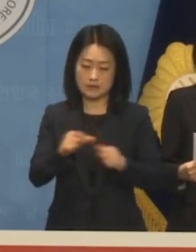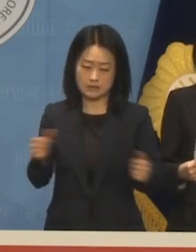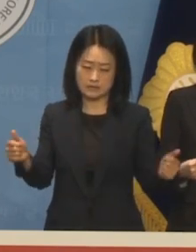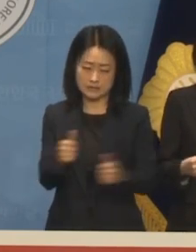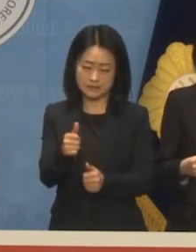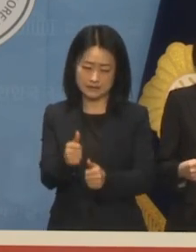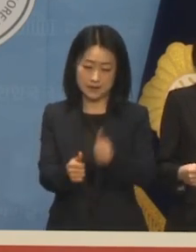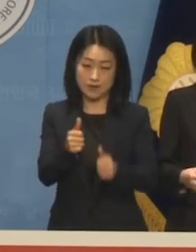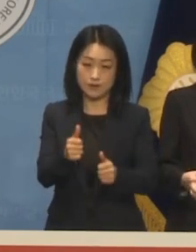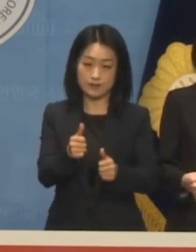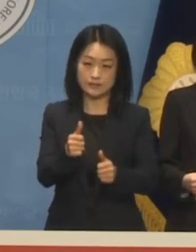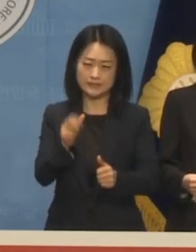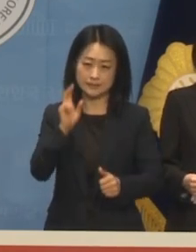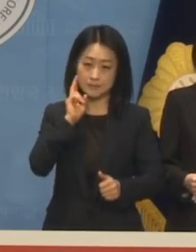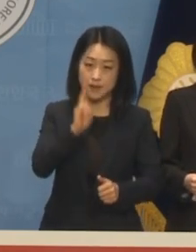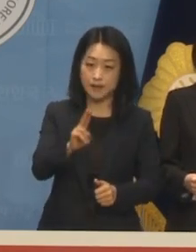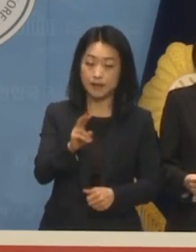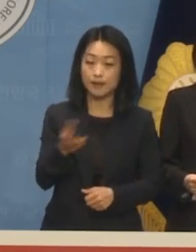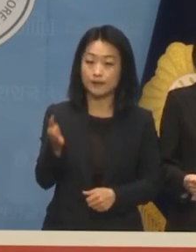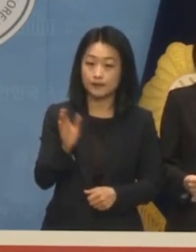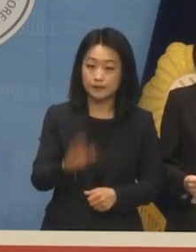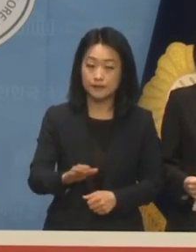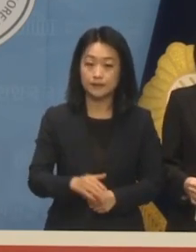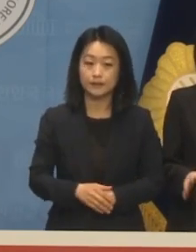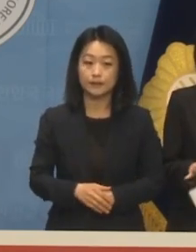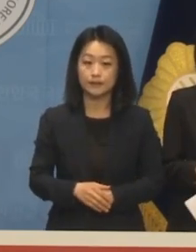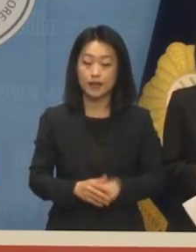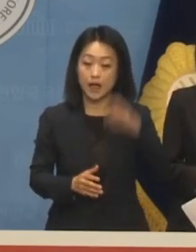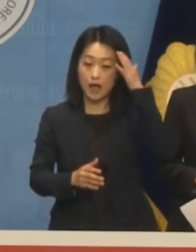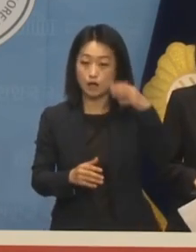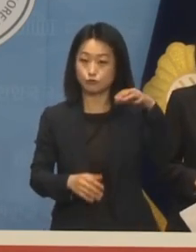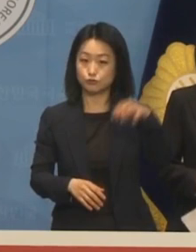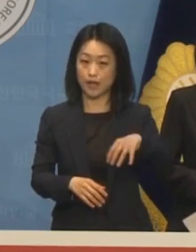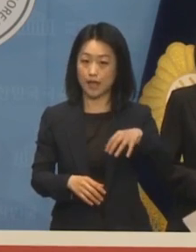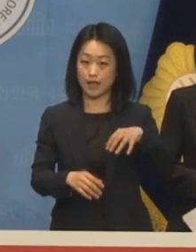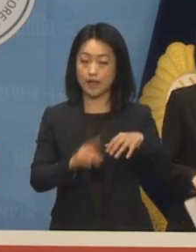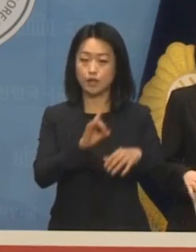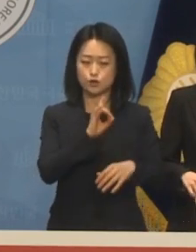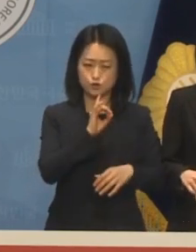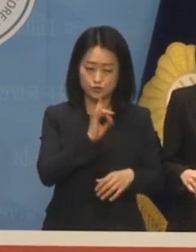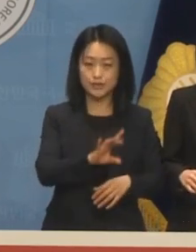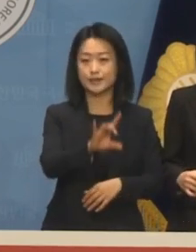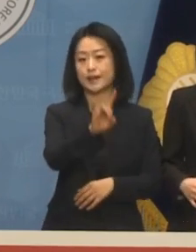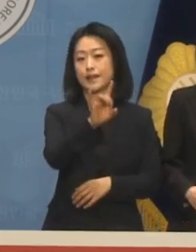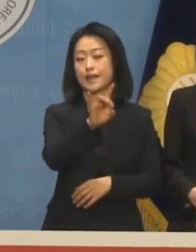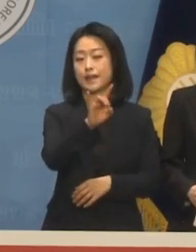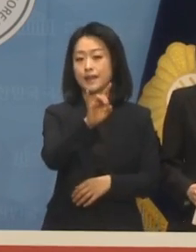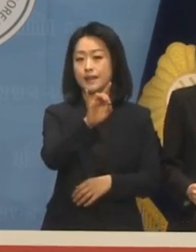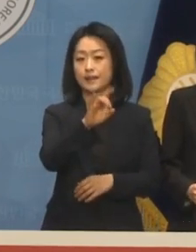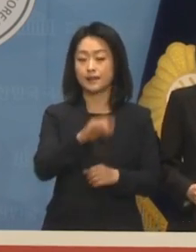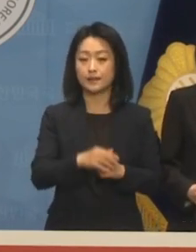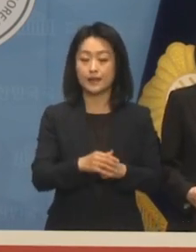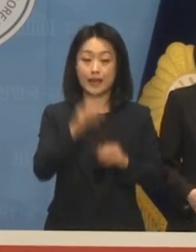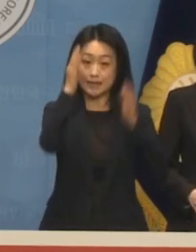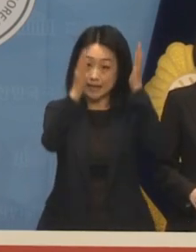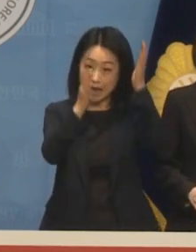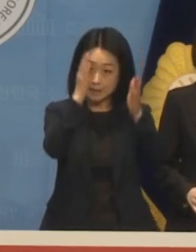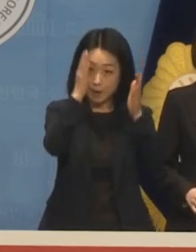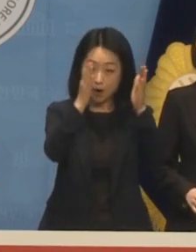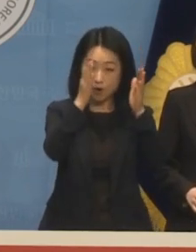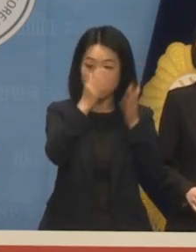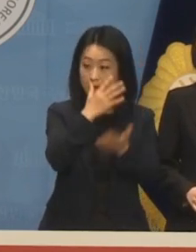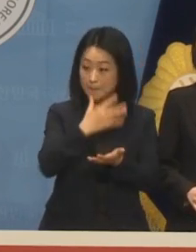치열한 산업입니다 여기서 국내 유일하고 세계적으로도 몇 안되는 국제적 플랫폼 네이버 라인을